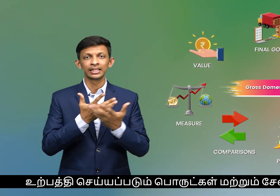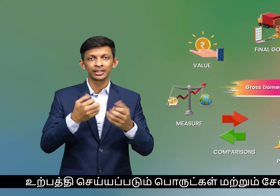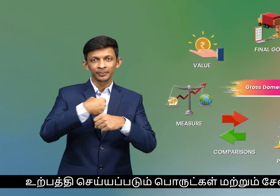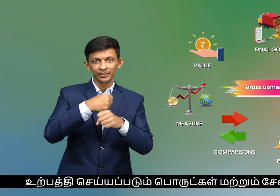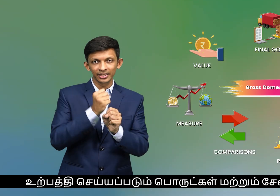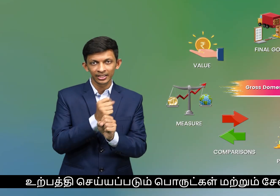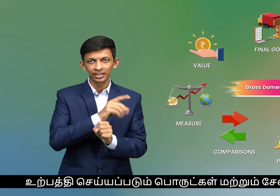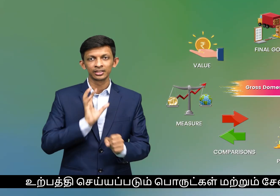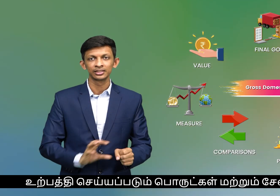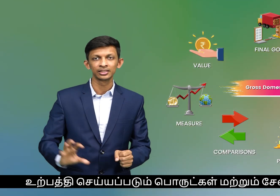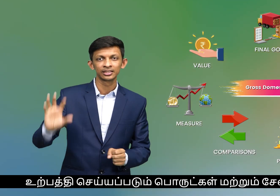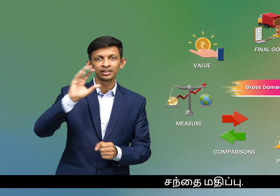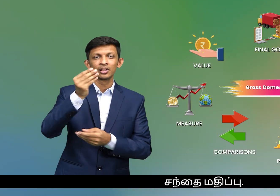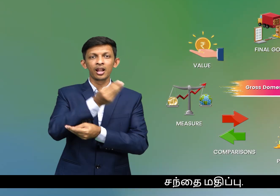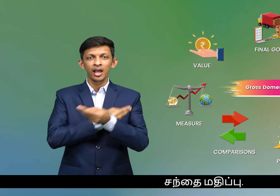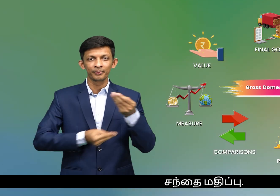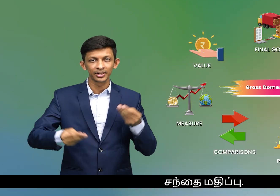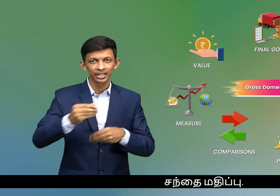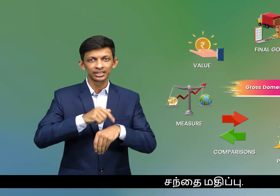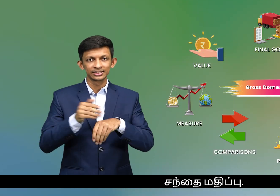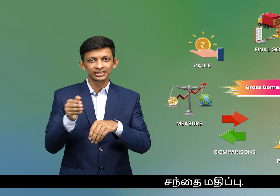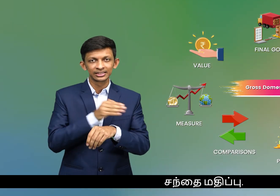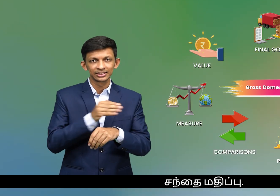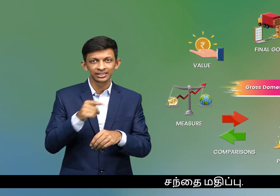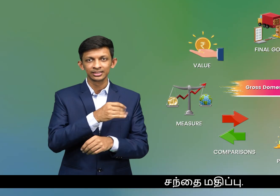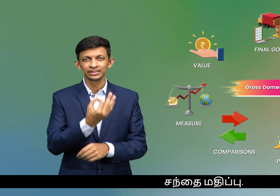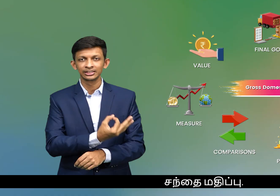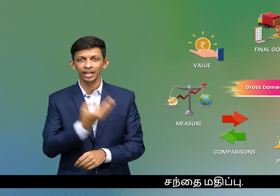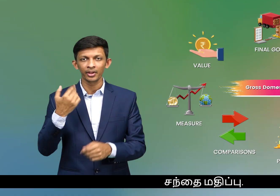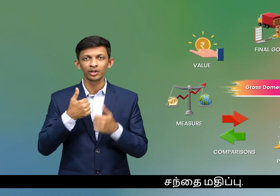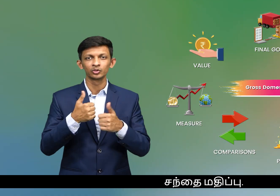மற்றும் சேவைகளின் மொத்த சந்தை மதிப்பு.